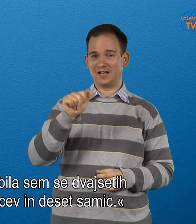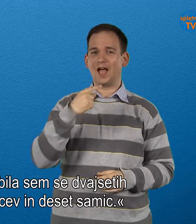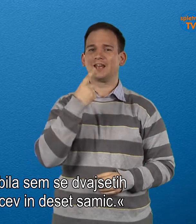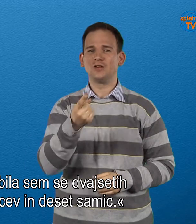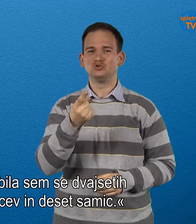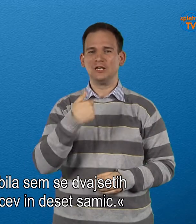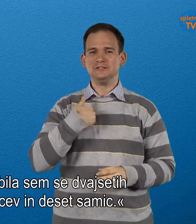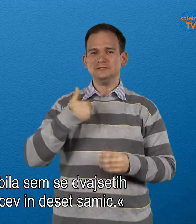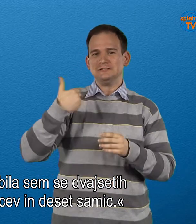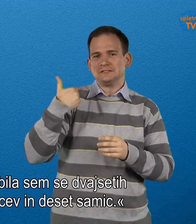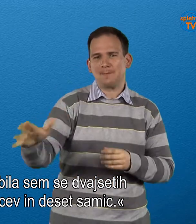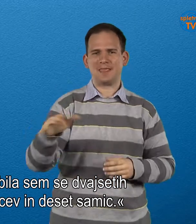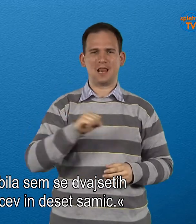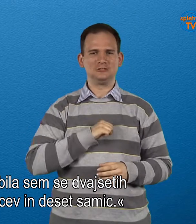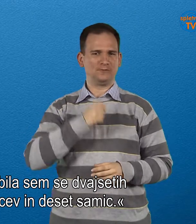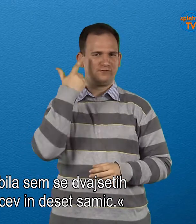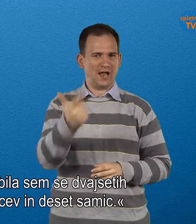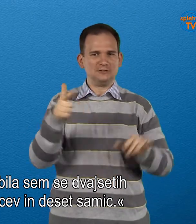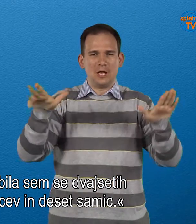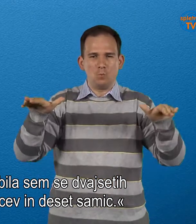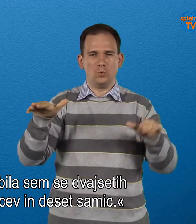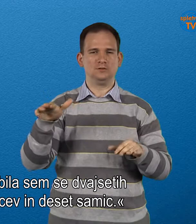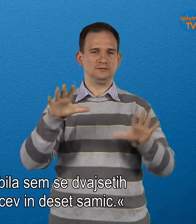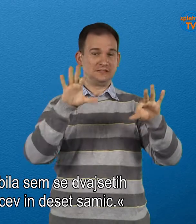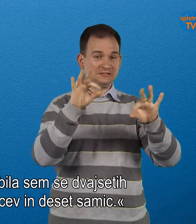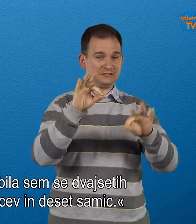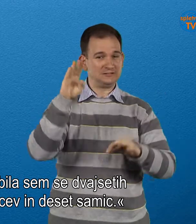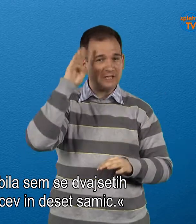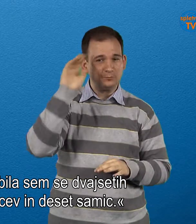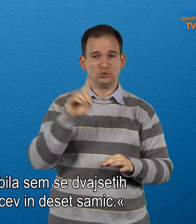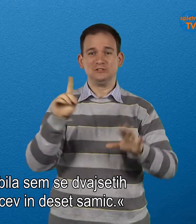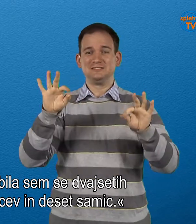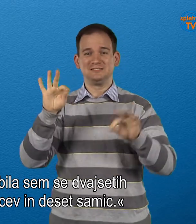Klara reče: "Znebila sem se 20 muh, 10 samcev in 10 samic."